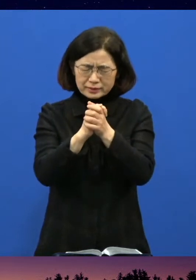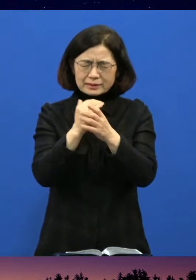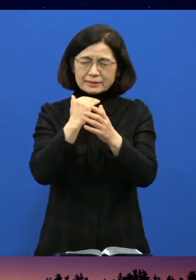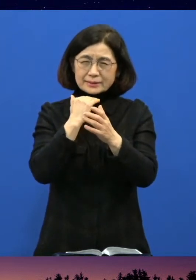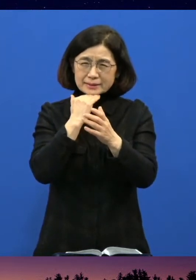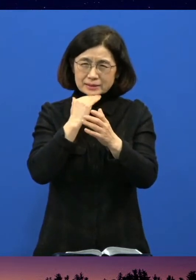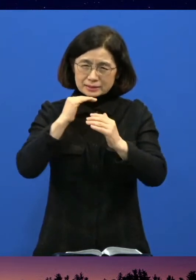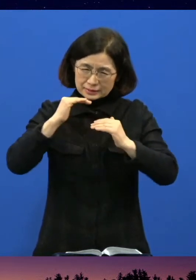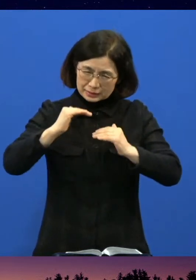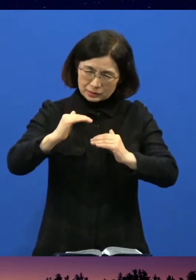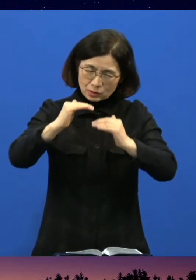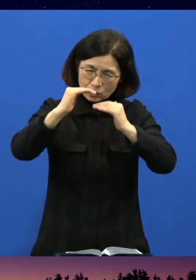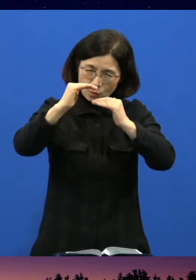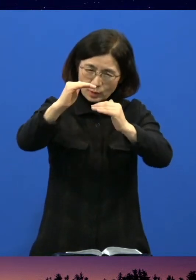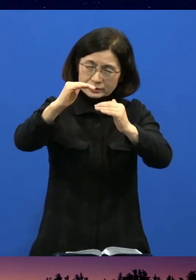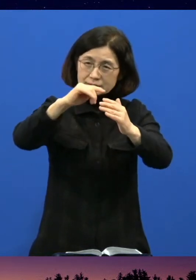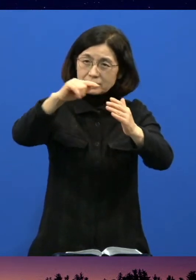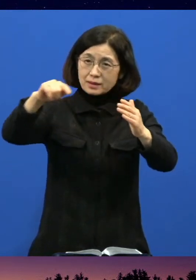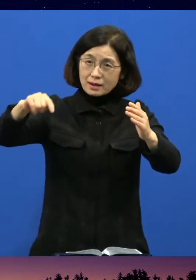우리의 기도를